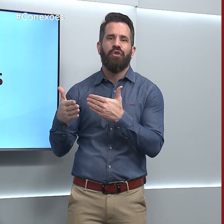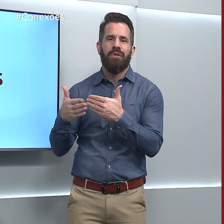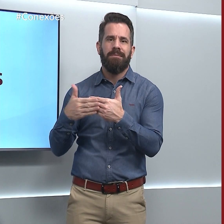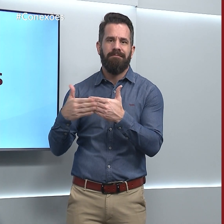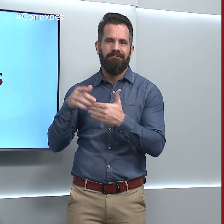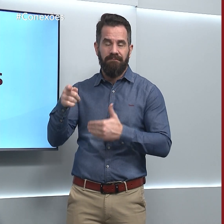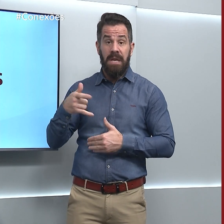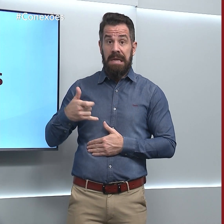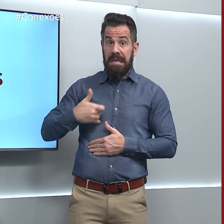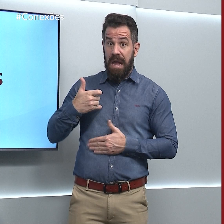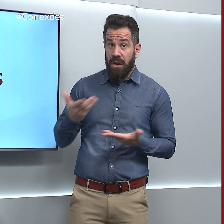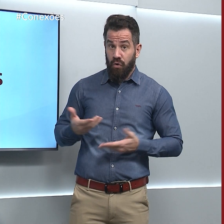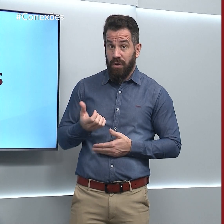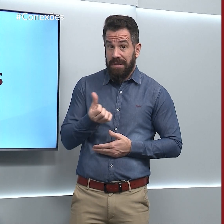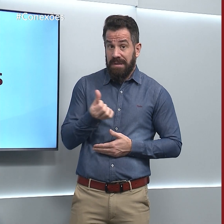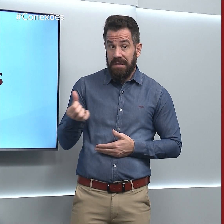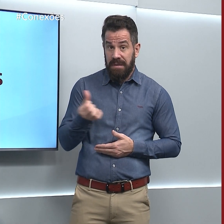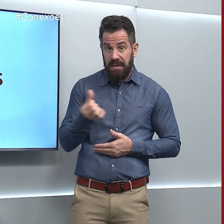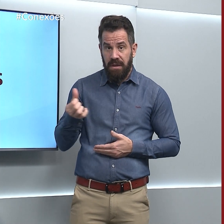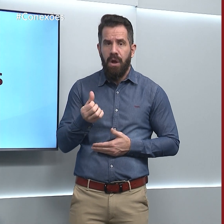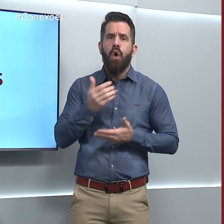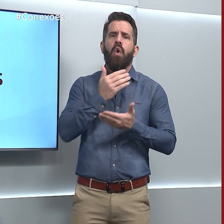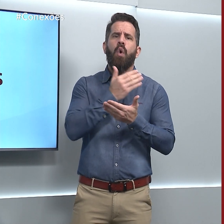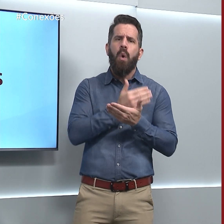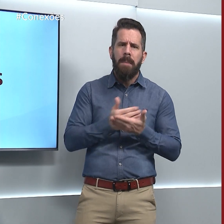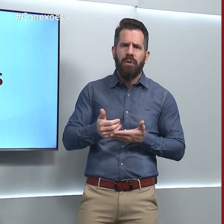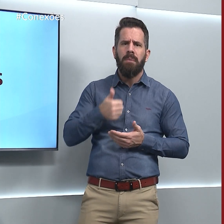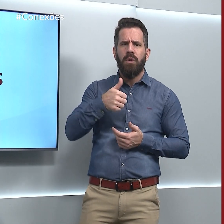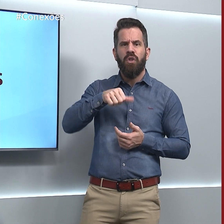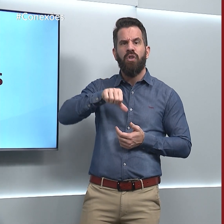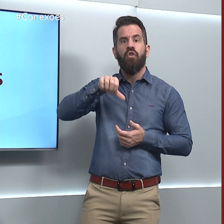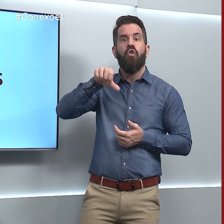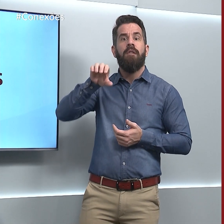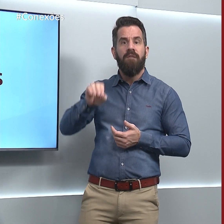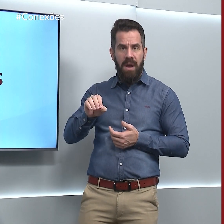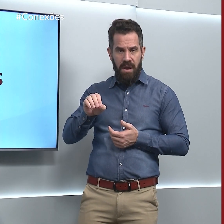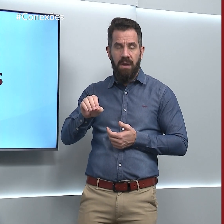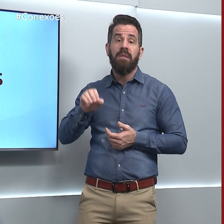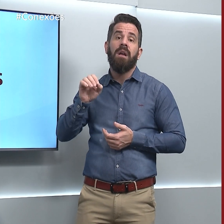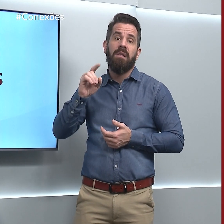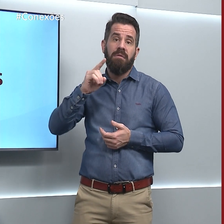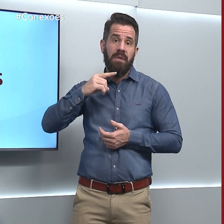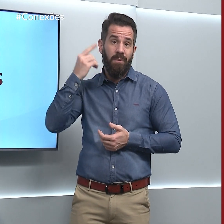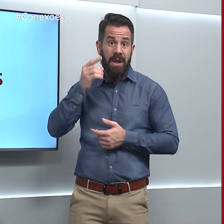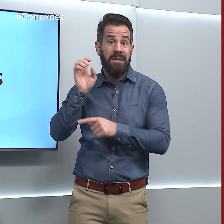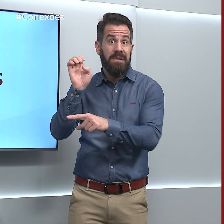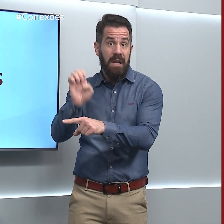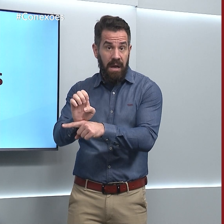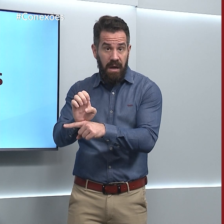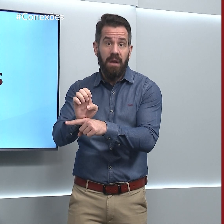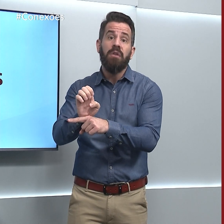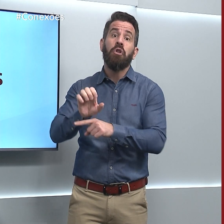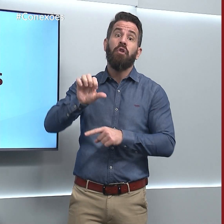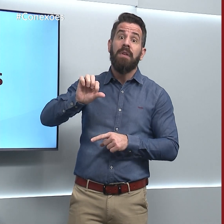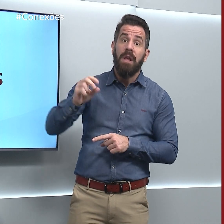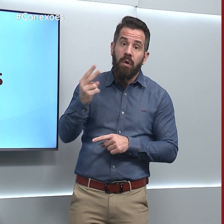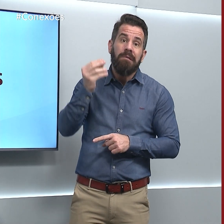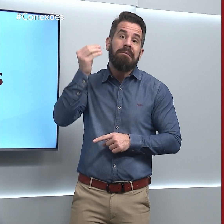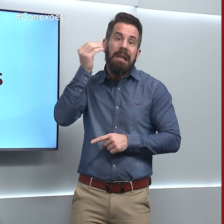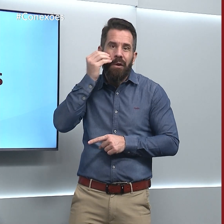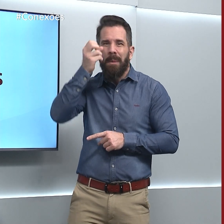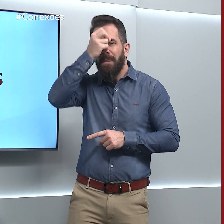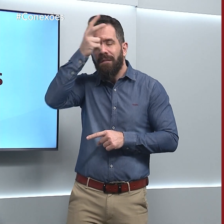política em 1990, quando foi eleito deputado estadual. Em 92, ele concorreu à prefeitura de Goiânia, mas não foi